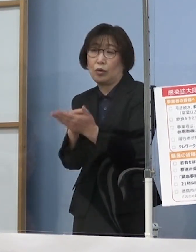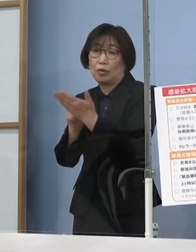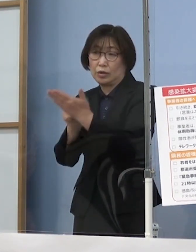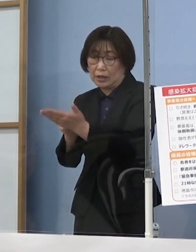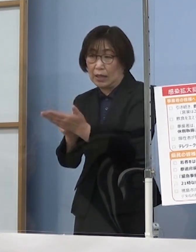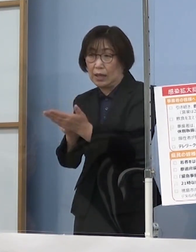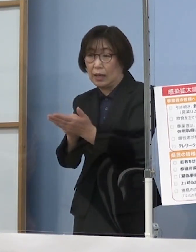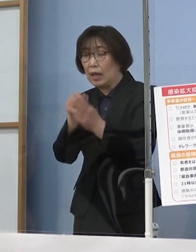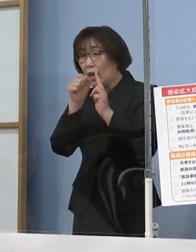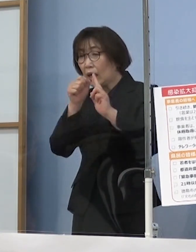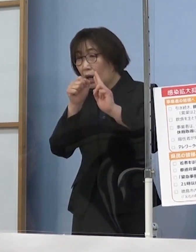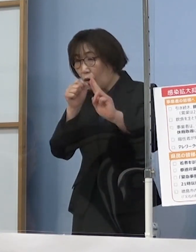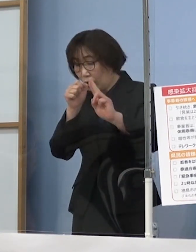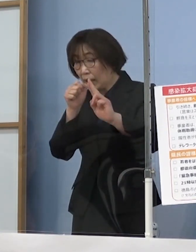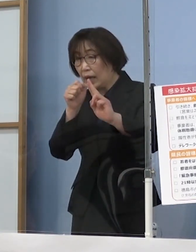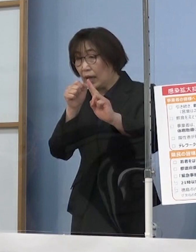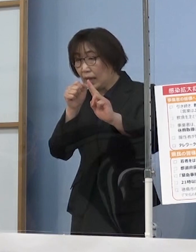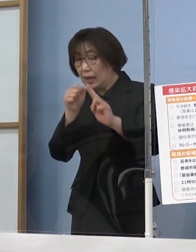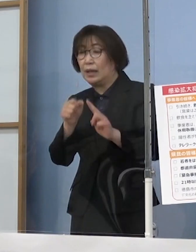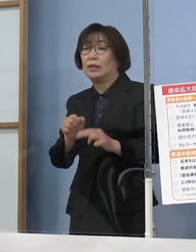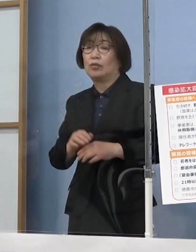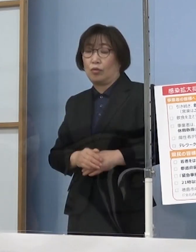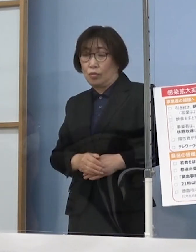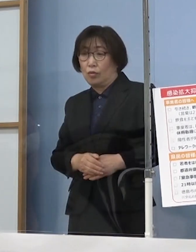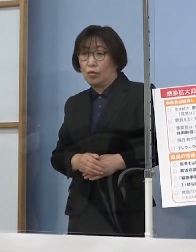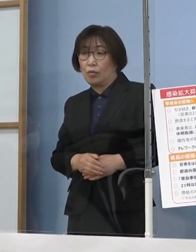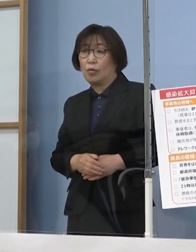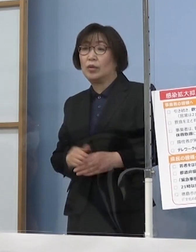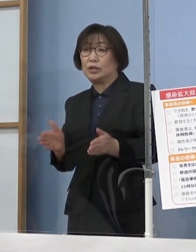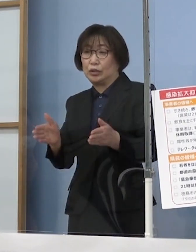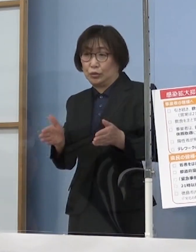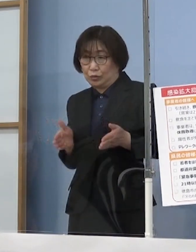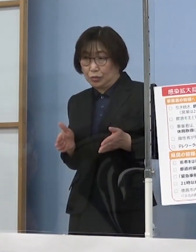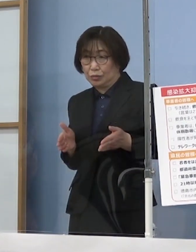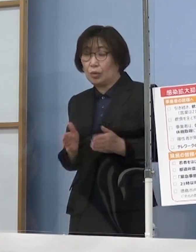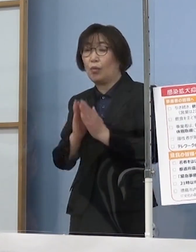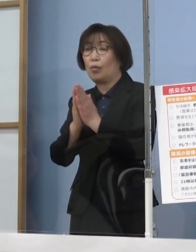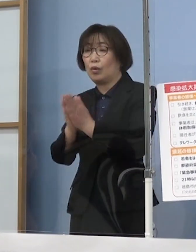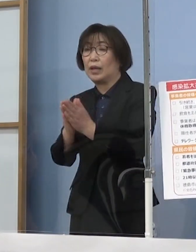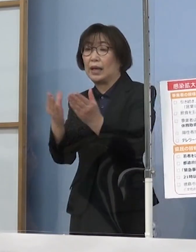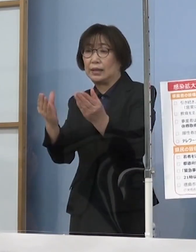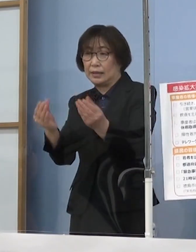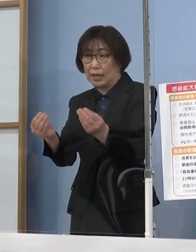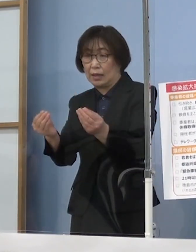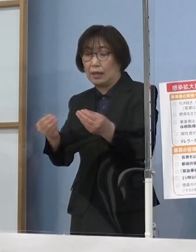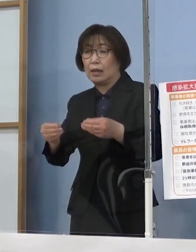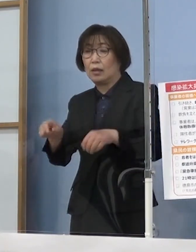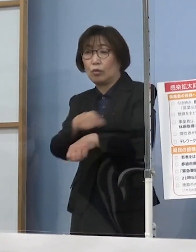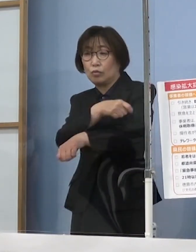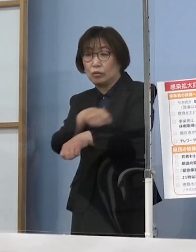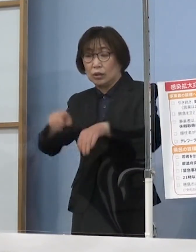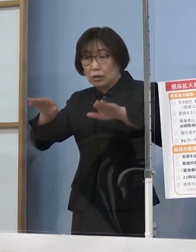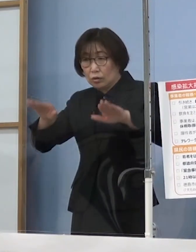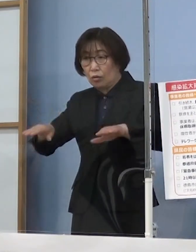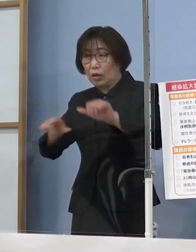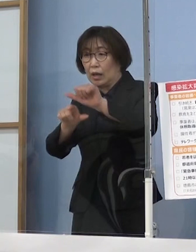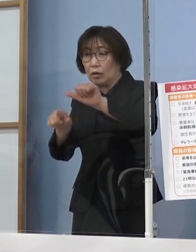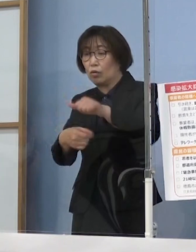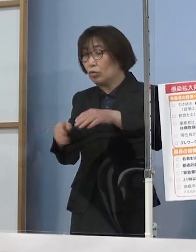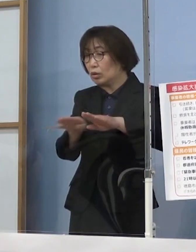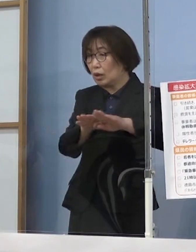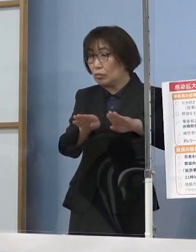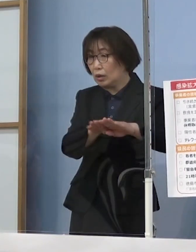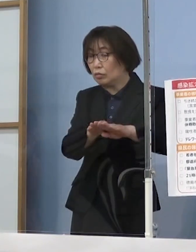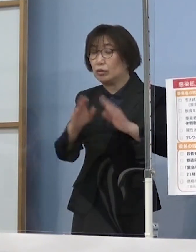ケ設備の利用の自粛申し上げたところでありますが、特に今回このゴールデンウィーク期間中